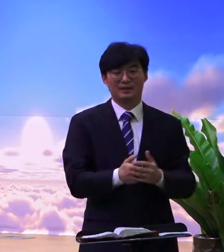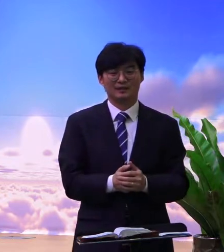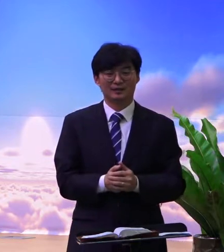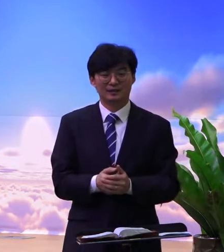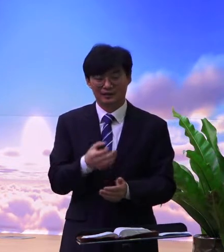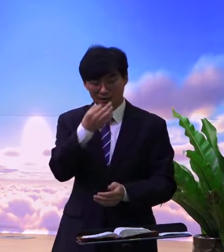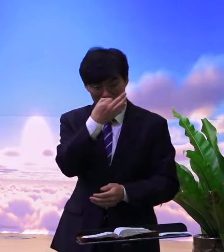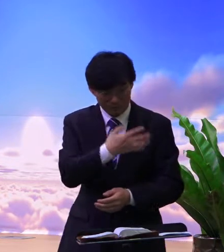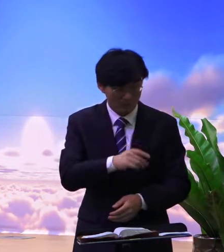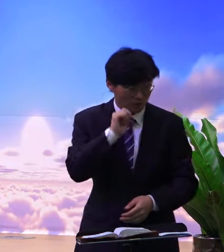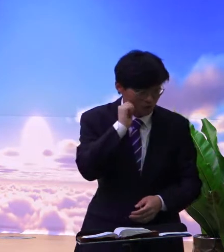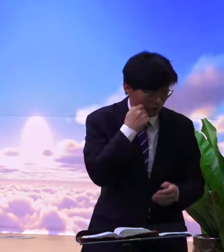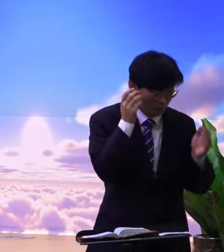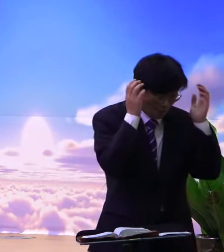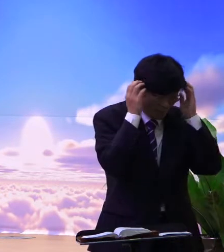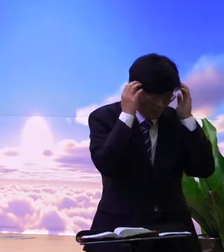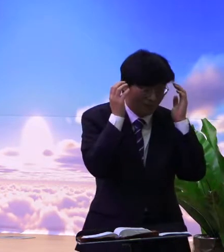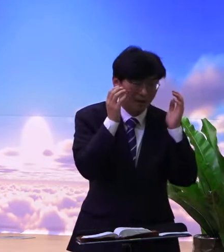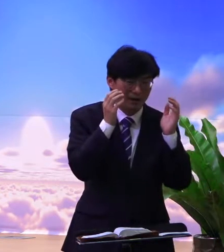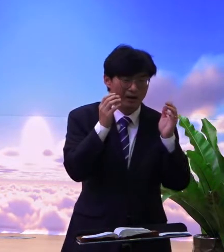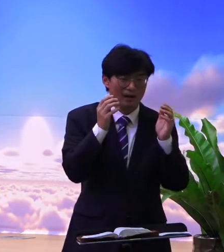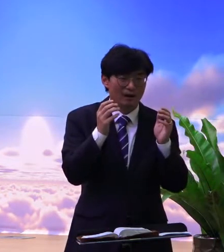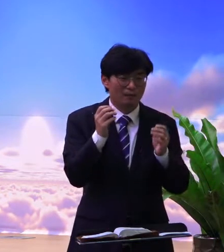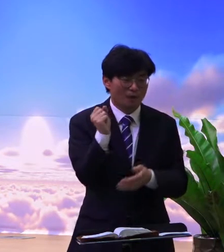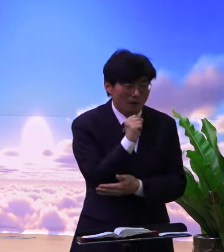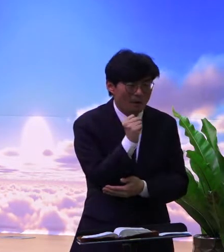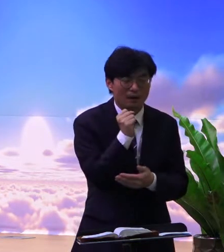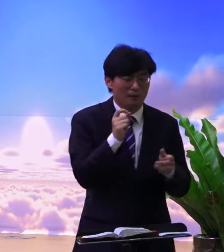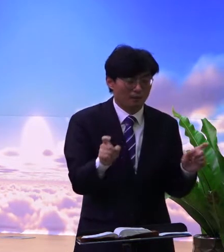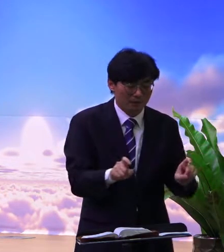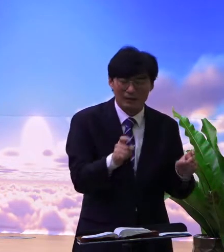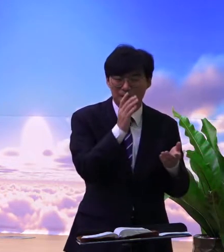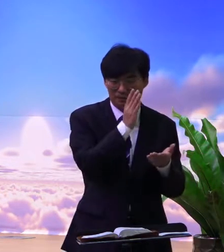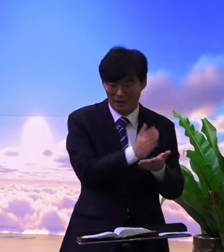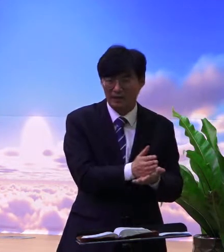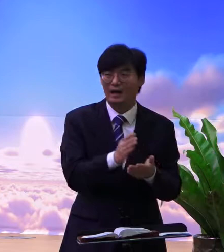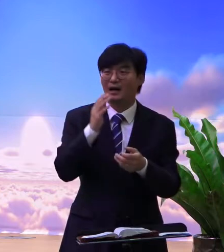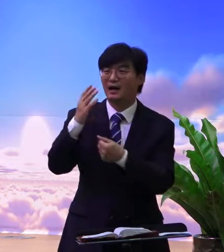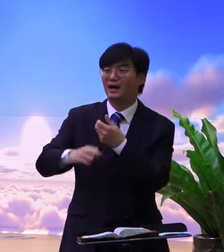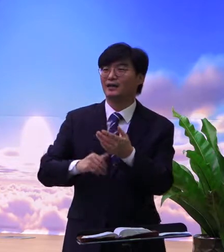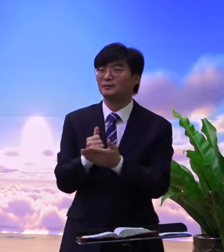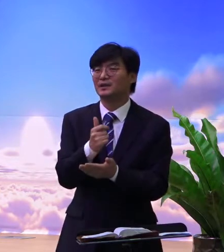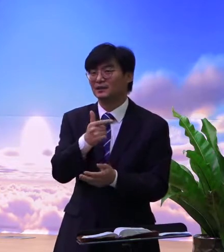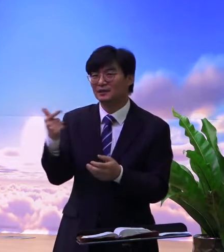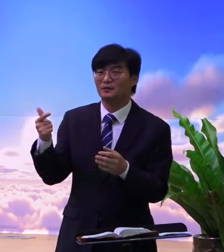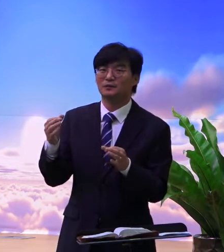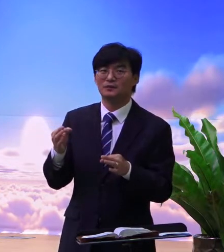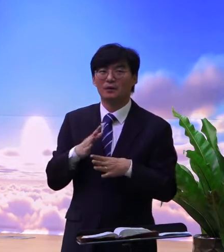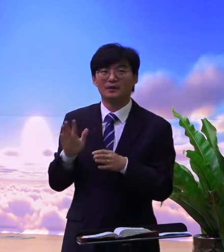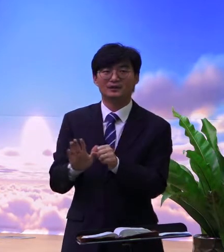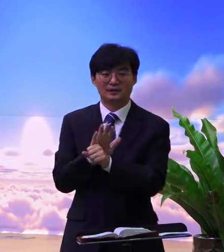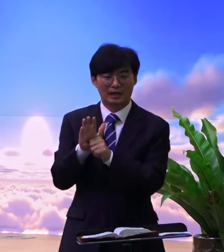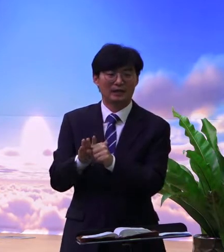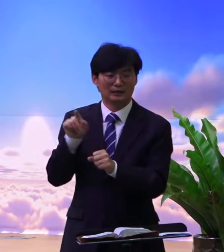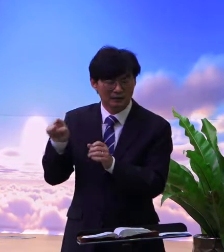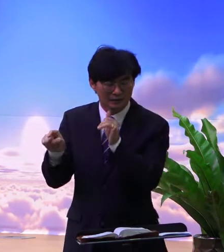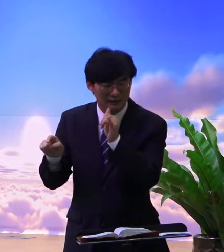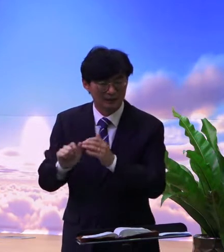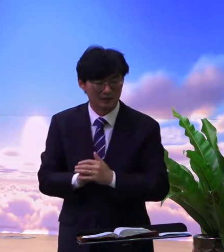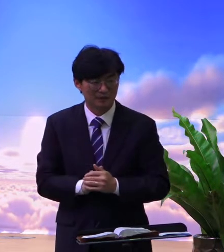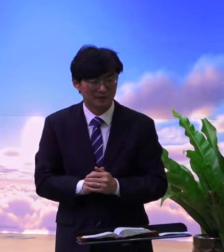어떤 슬픔이나 어떤 고통보다도 비교할 수 없이 크고도 놀라운 것입니다.